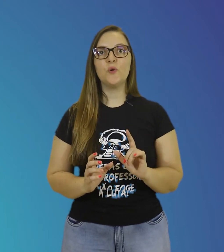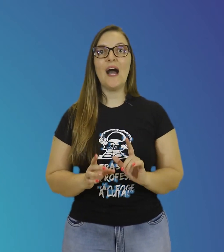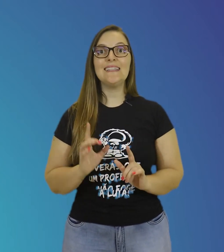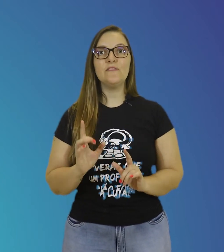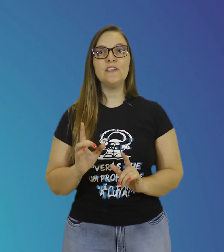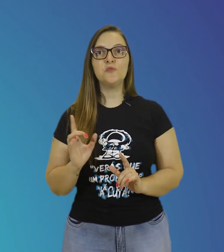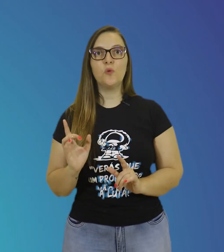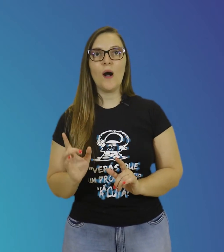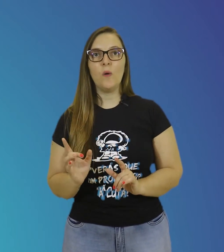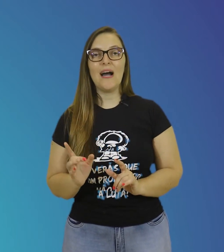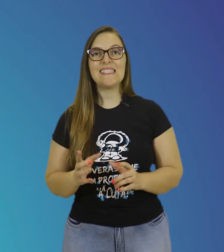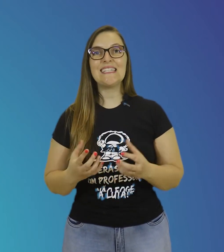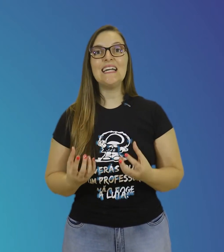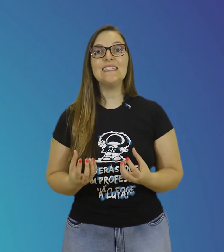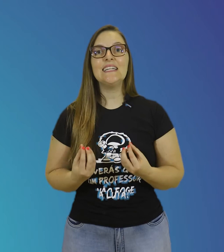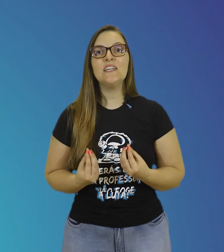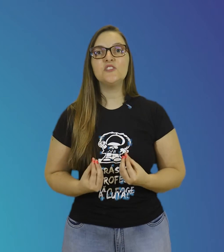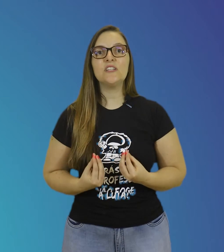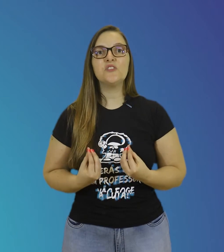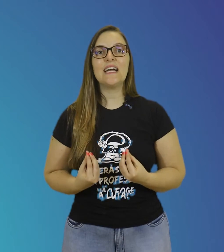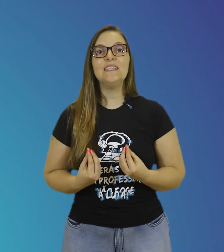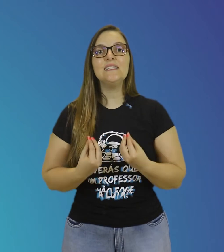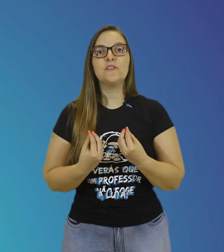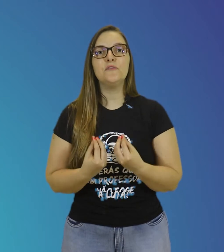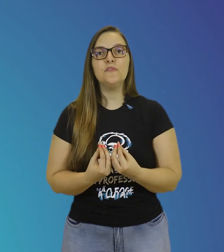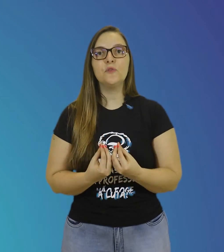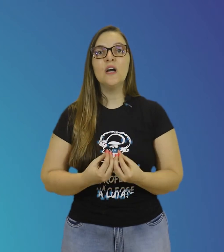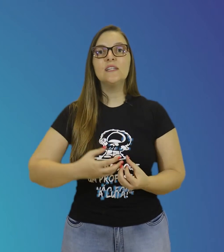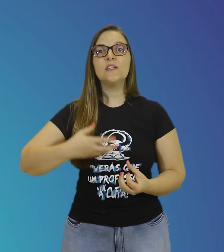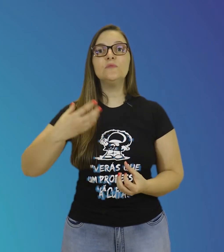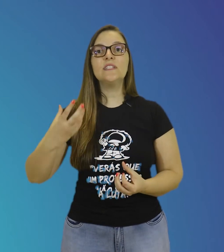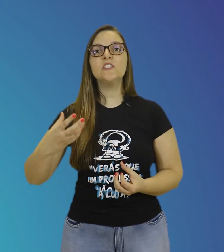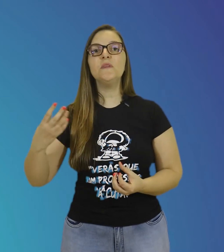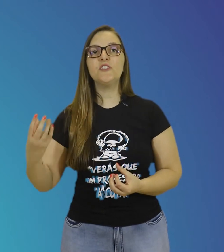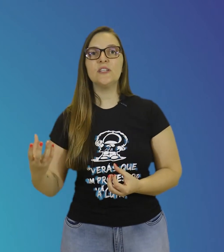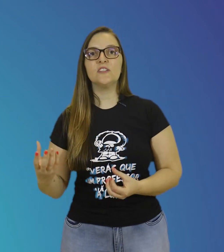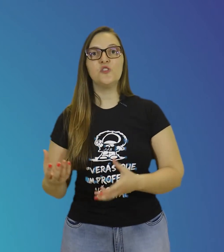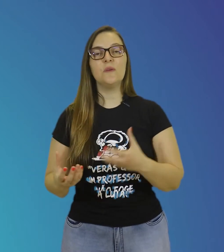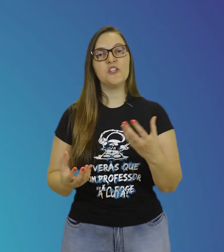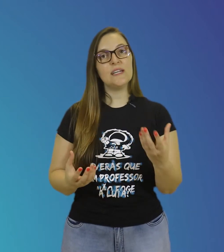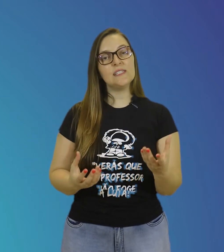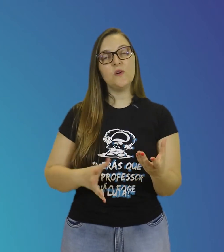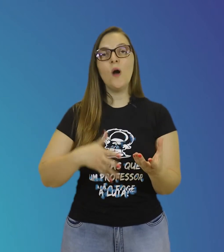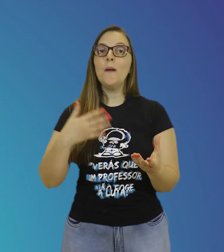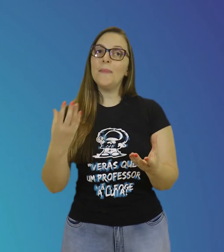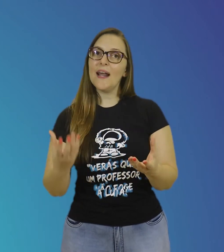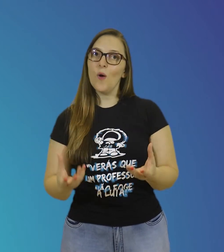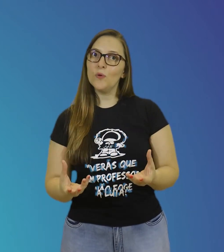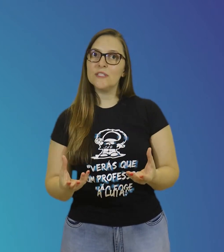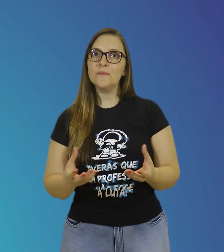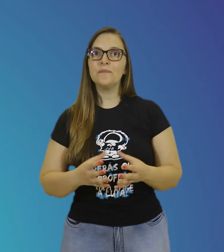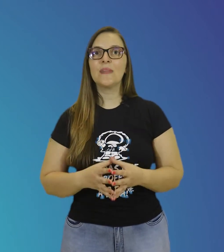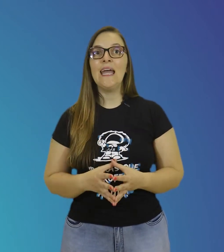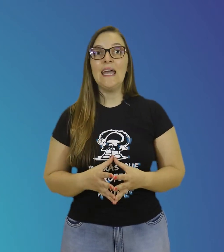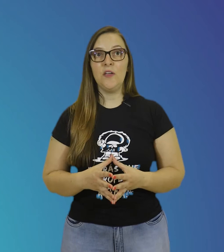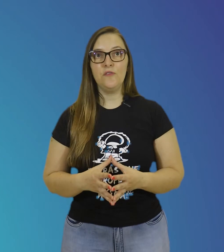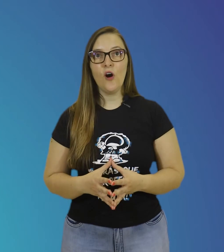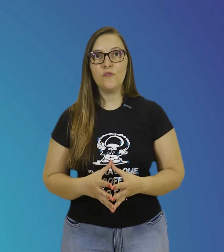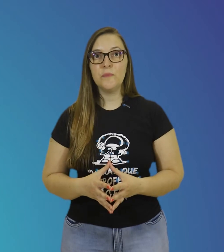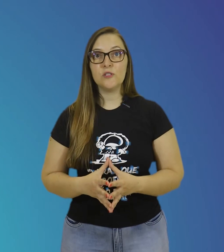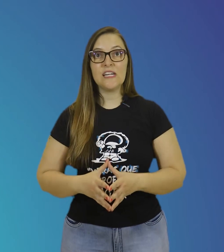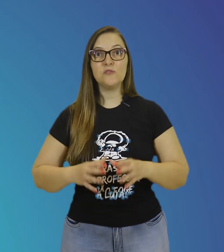biológico através do qual as características de cada ser vivo são transmitidas de uma geração para a outra.